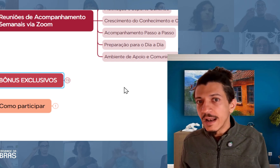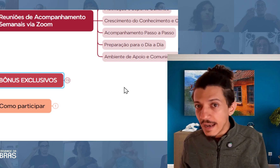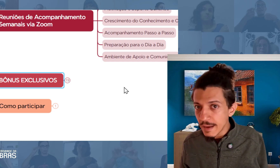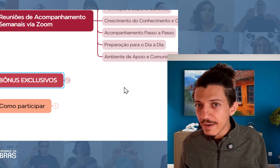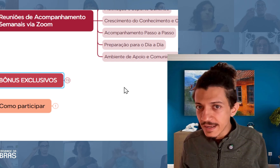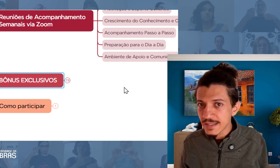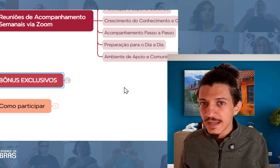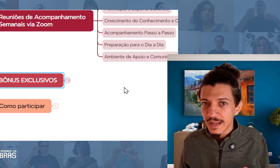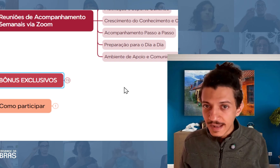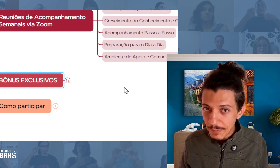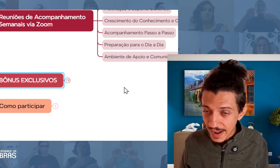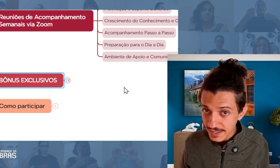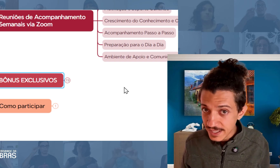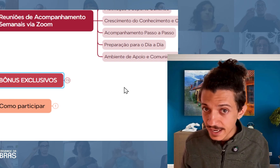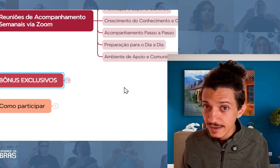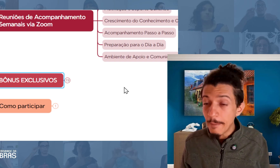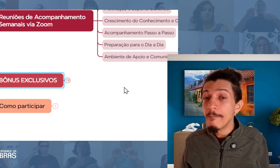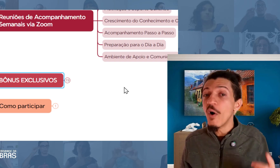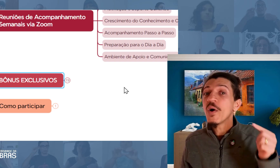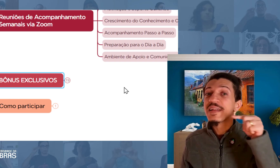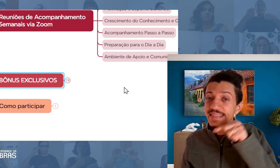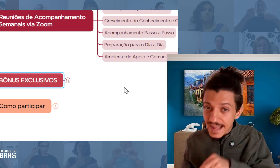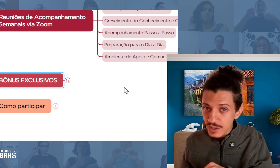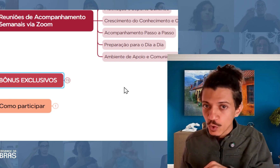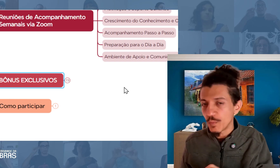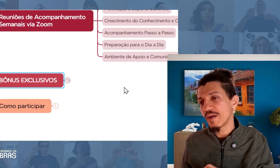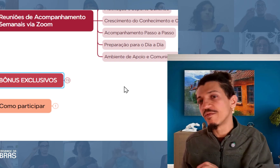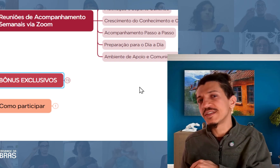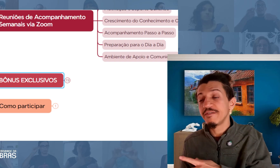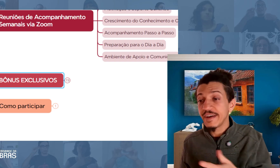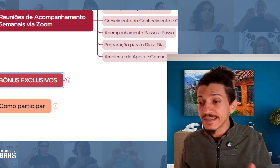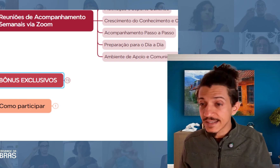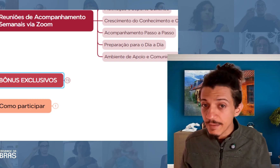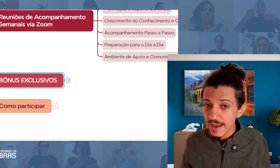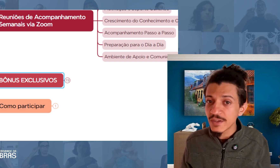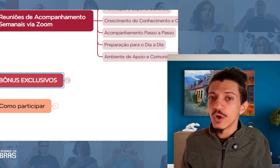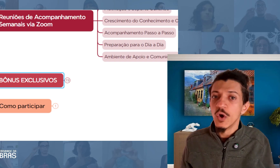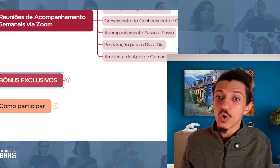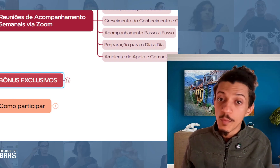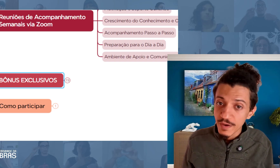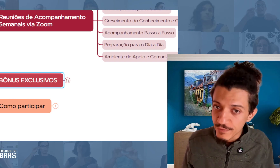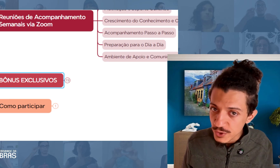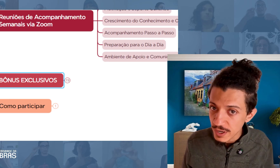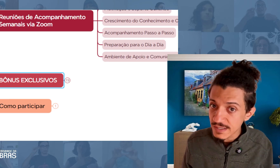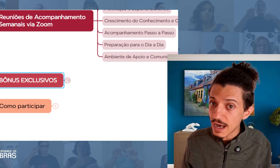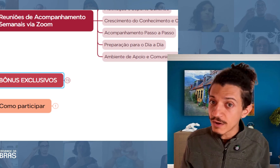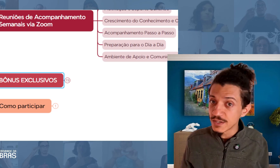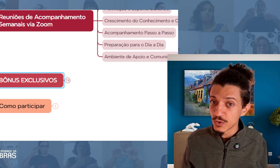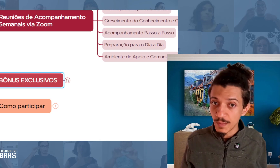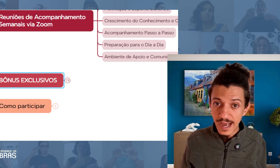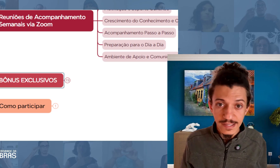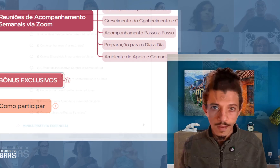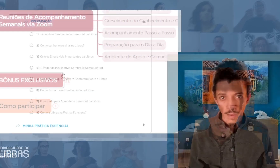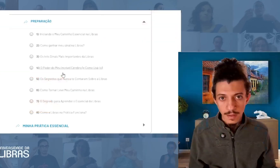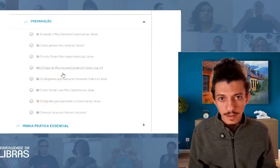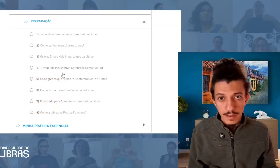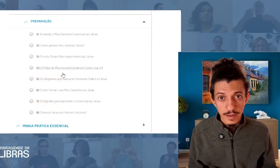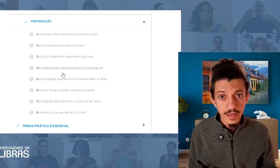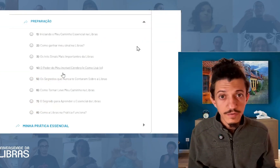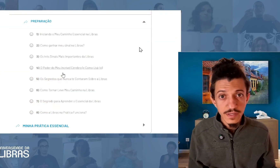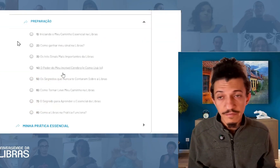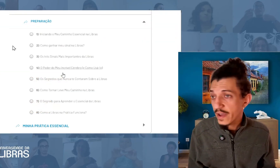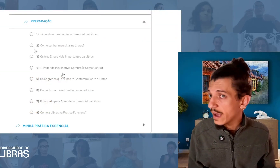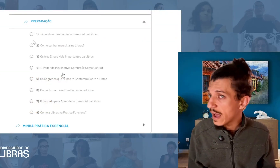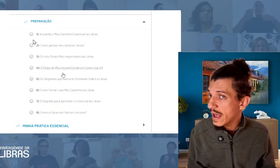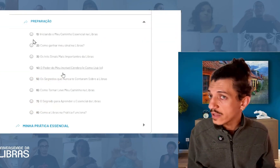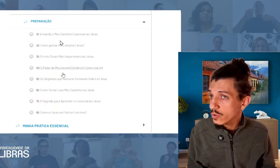método Libras na prática por dentro, para você ver exatamente como que funcionam as aulas e tudo mais. E aqui